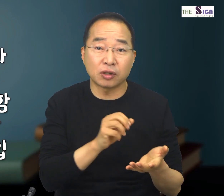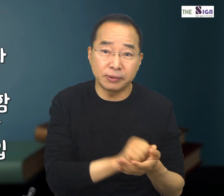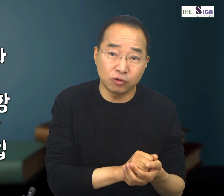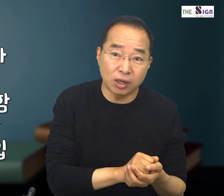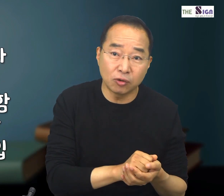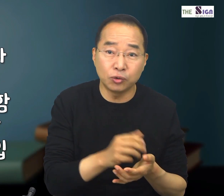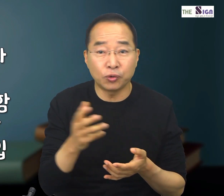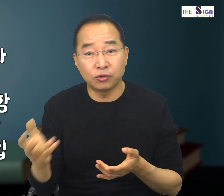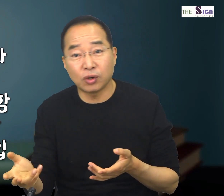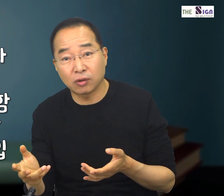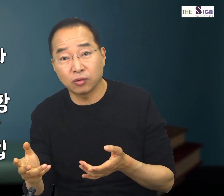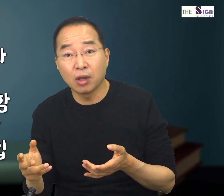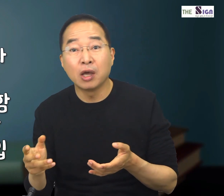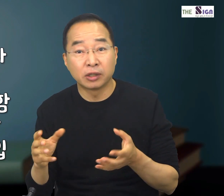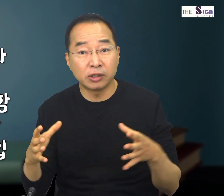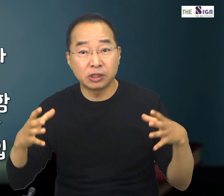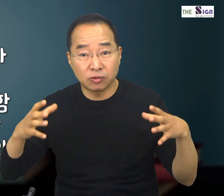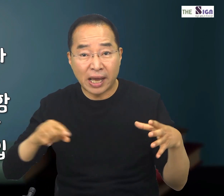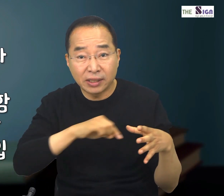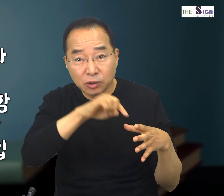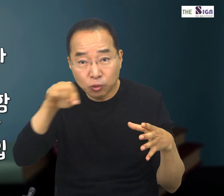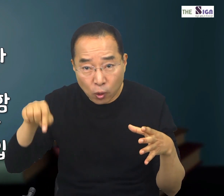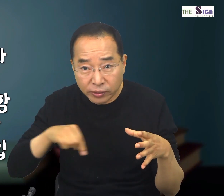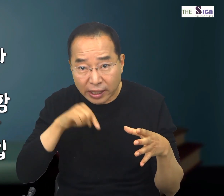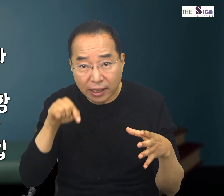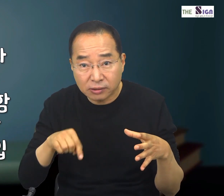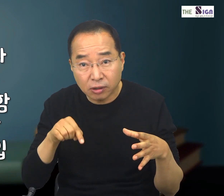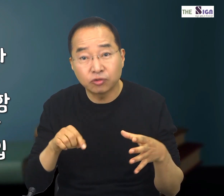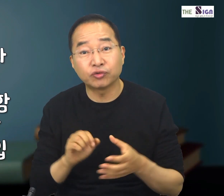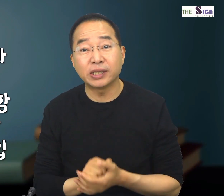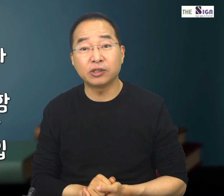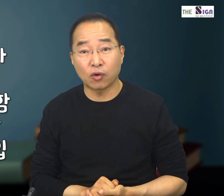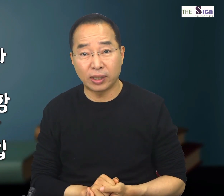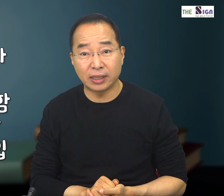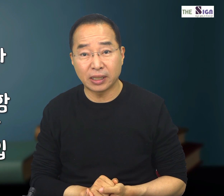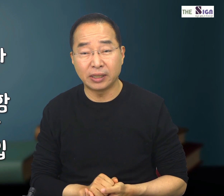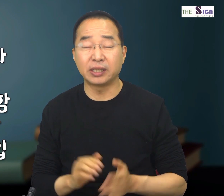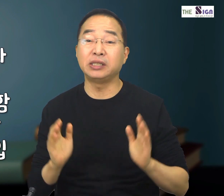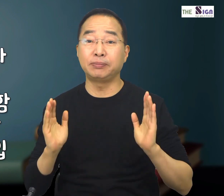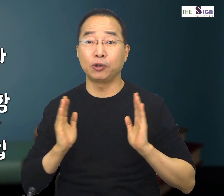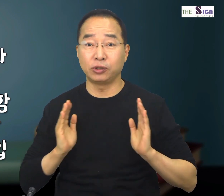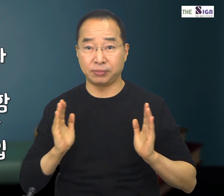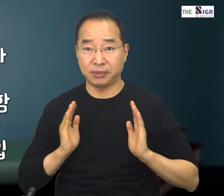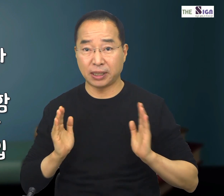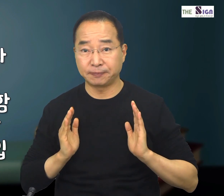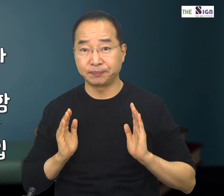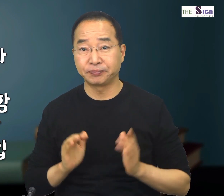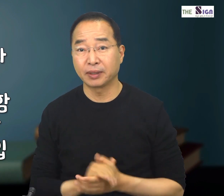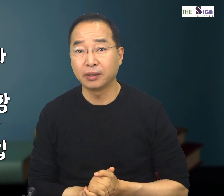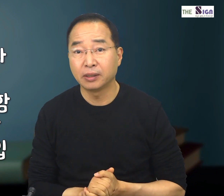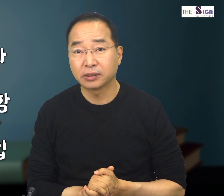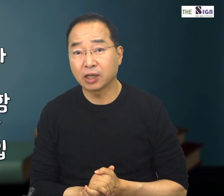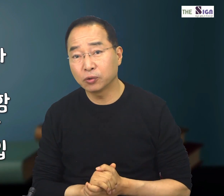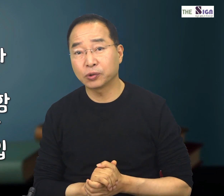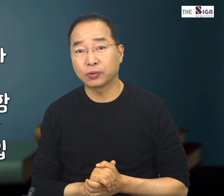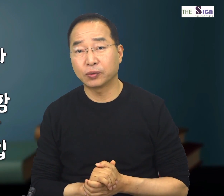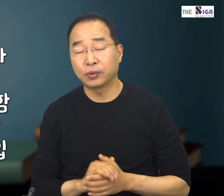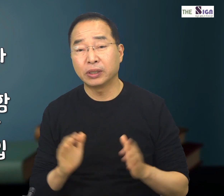서빙도 하고 요리도 하고 그런 식으로 한 곳 내에서 두 가지 역할을 한다 할 때는 이 표현을 씁니다. 참고적으로